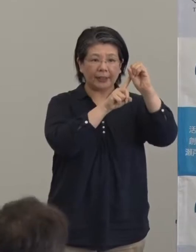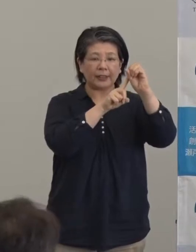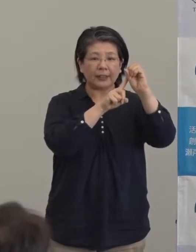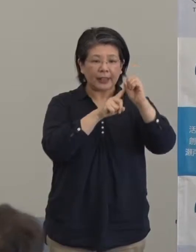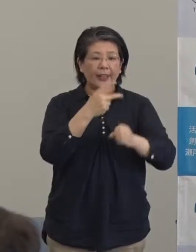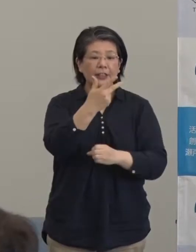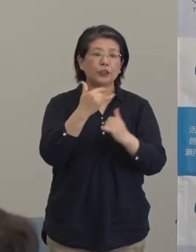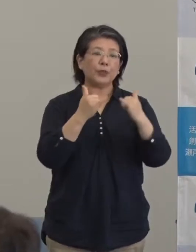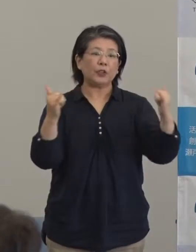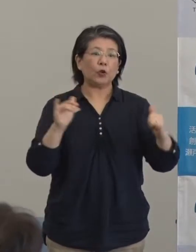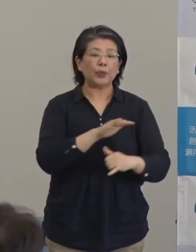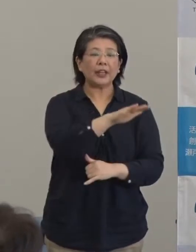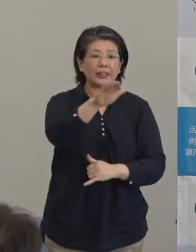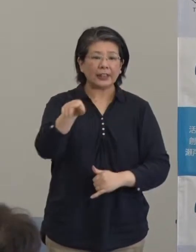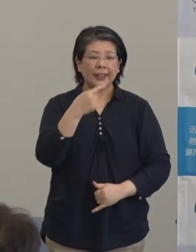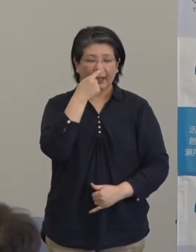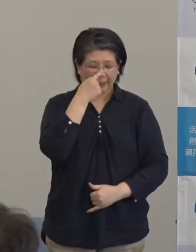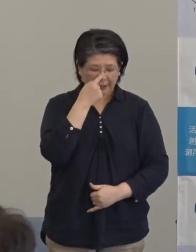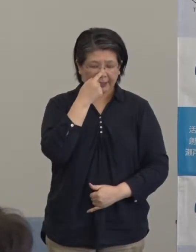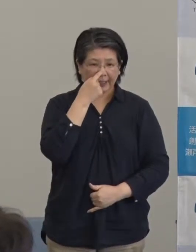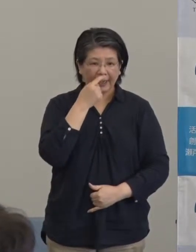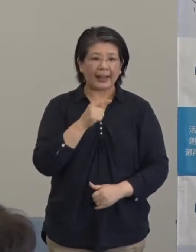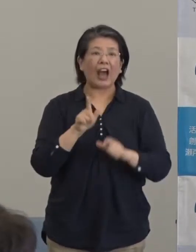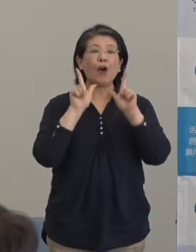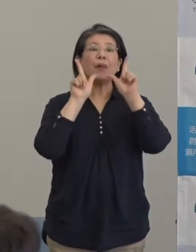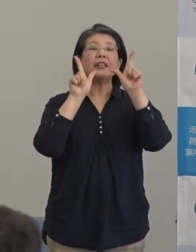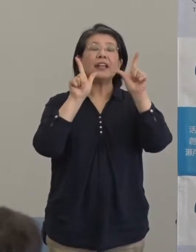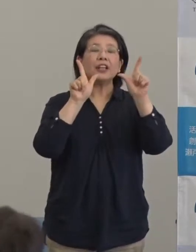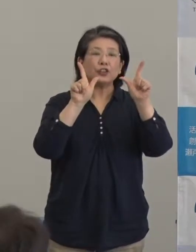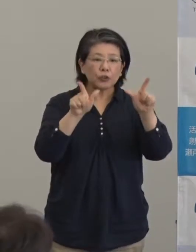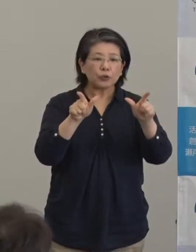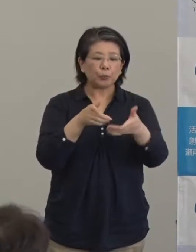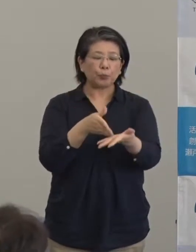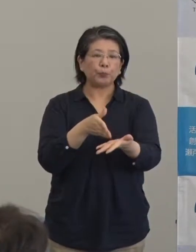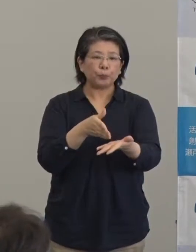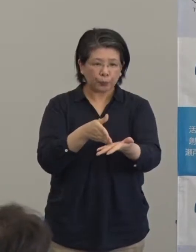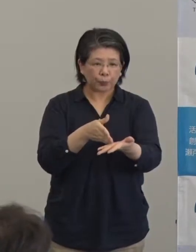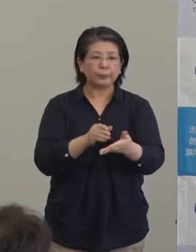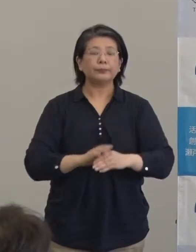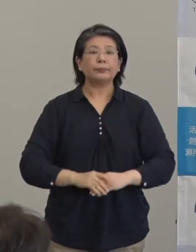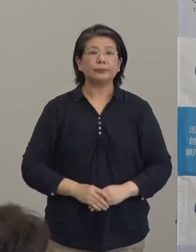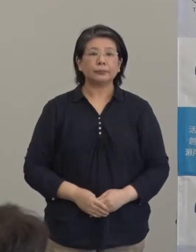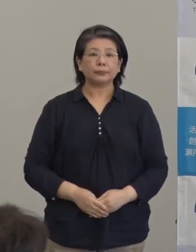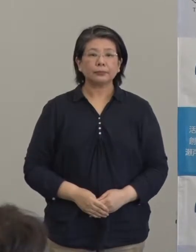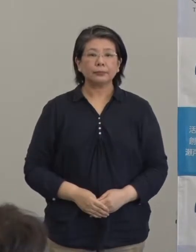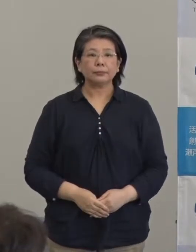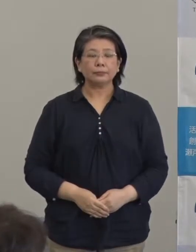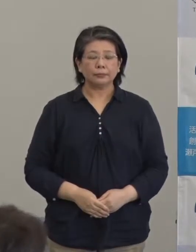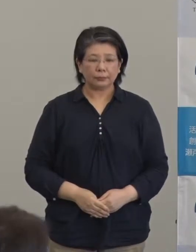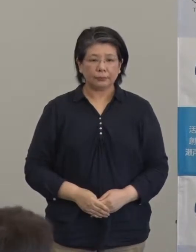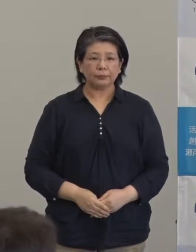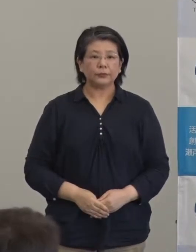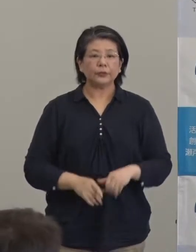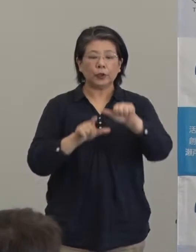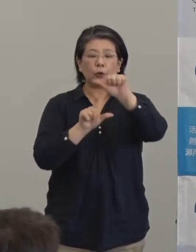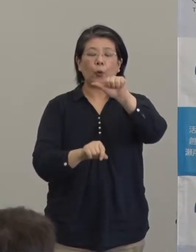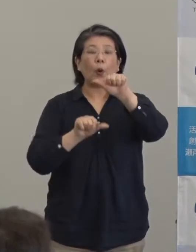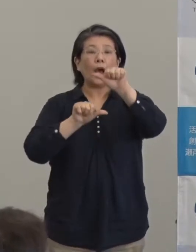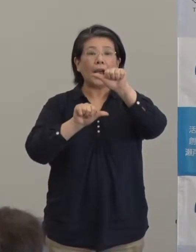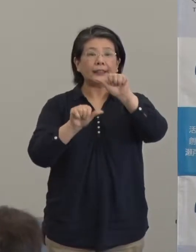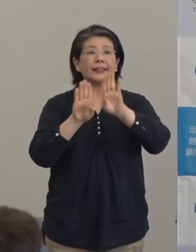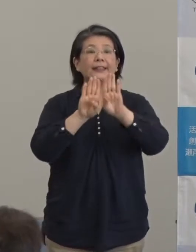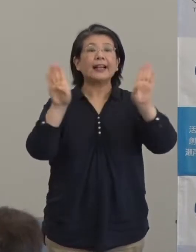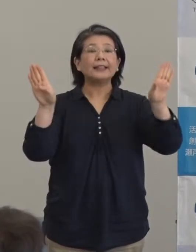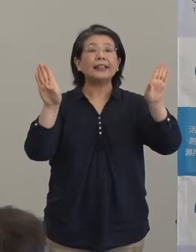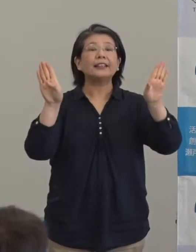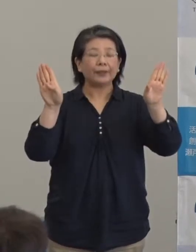民の皆様に私からメッセージを発信させていただいているところでございます。また、今月5日に開催を